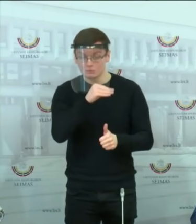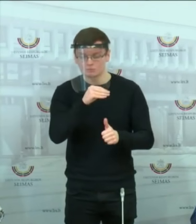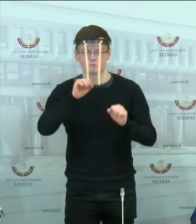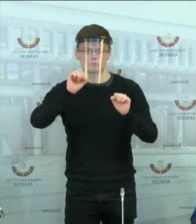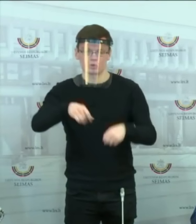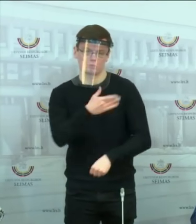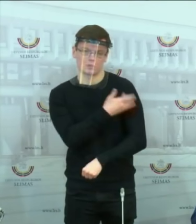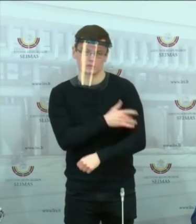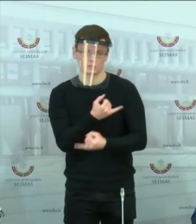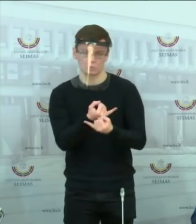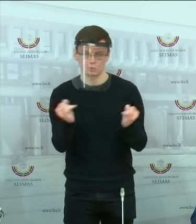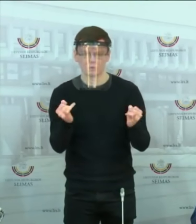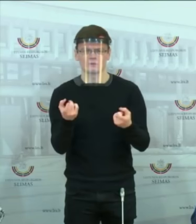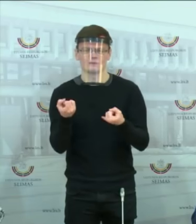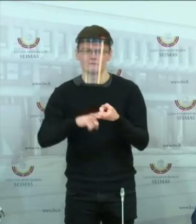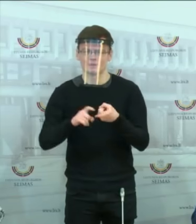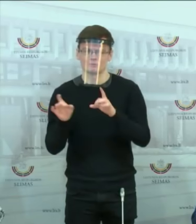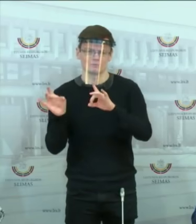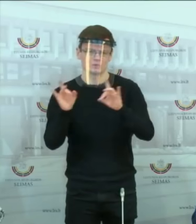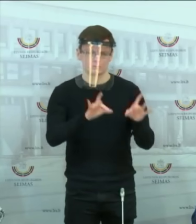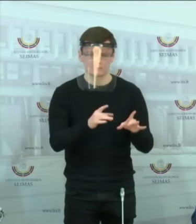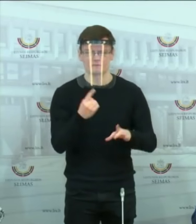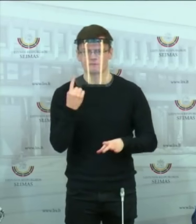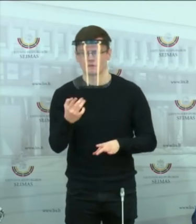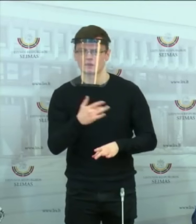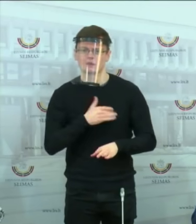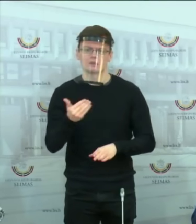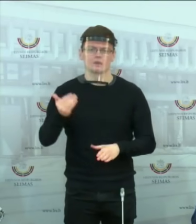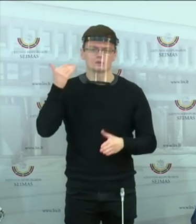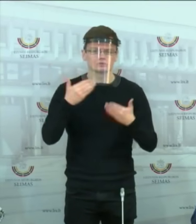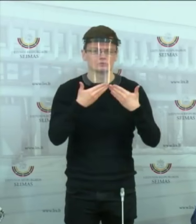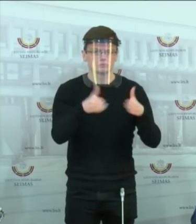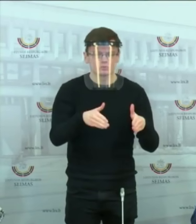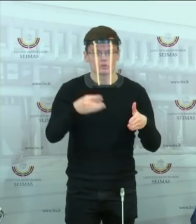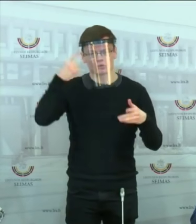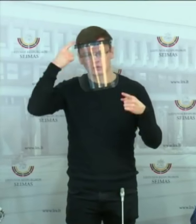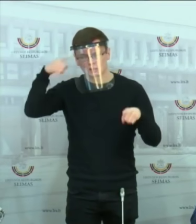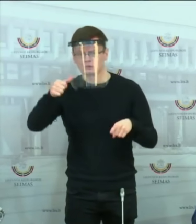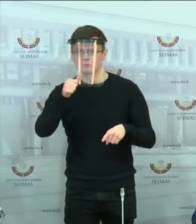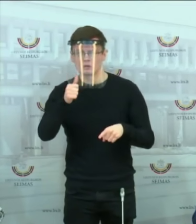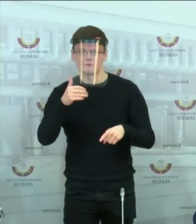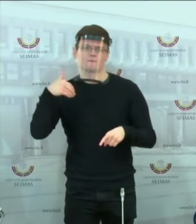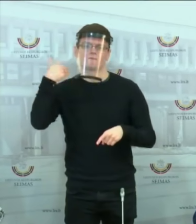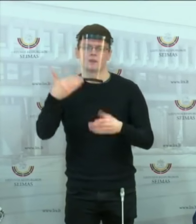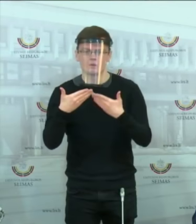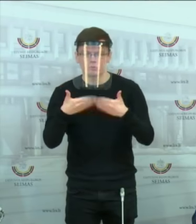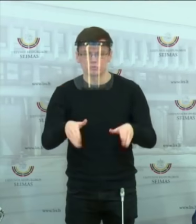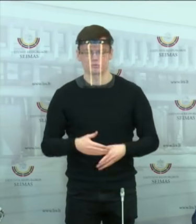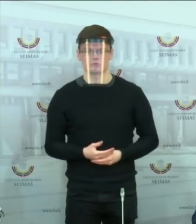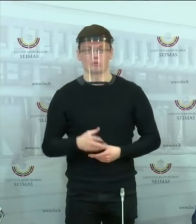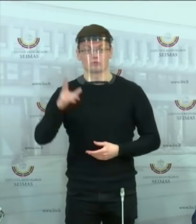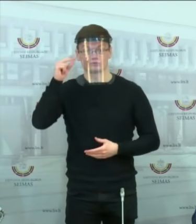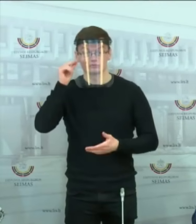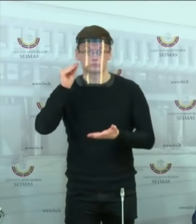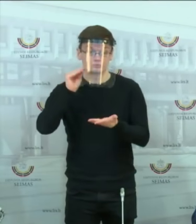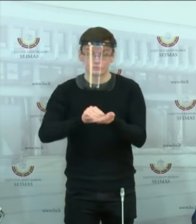O šiaip tai bus matyti labai skirtingai, nes vienos gal anksčiau spės, kitos vėliau, bet ne be data kažkokia bus fiksuota,